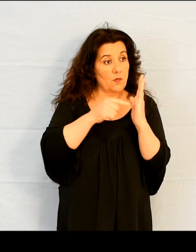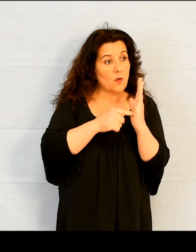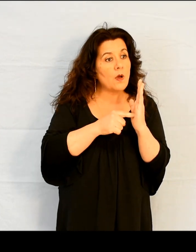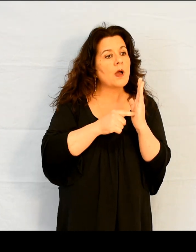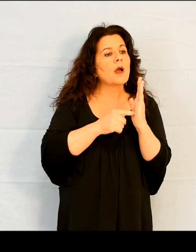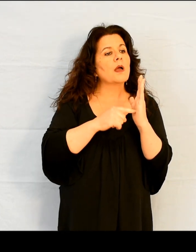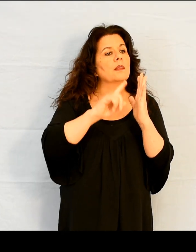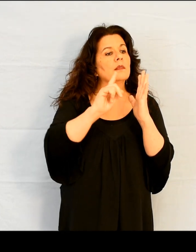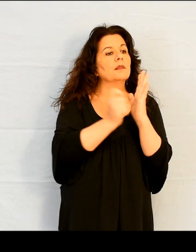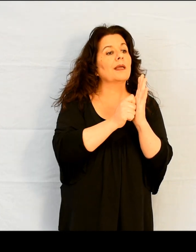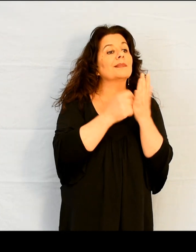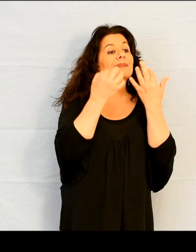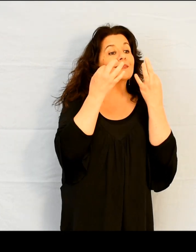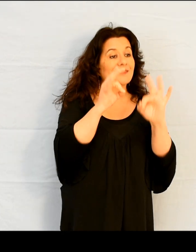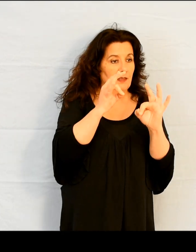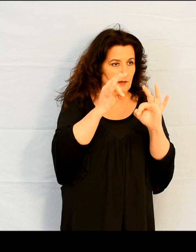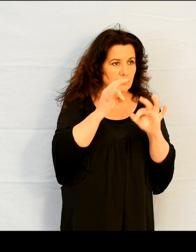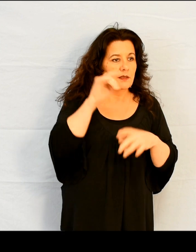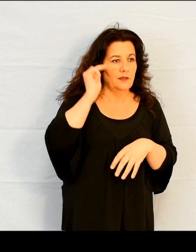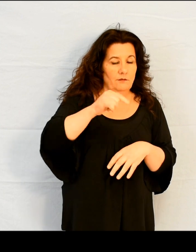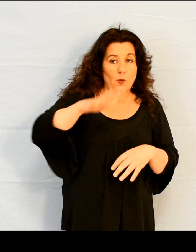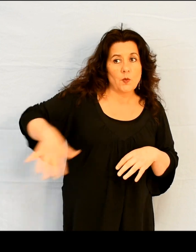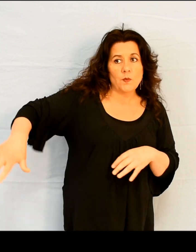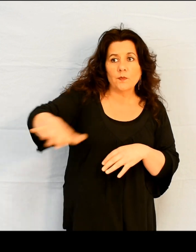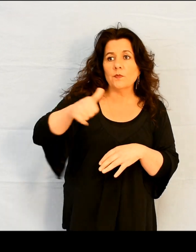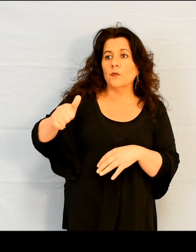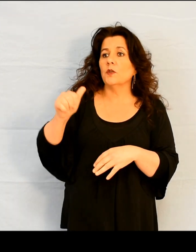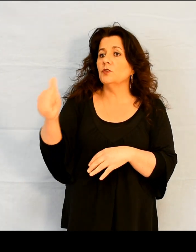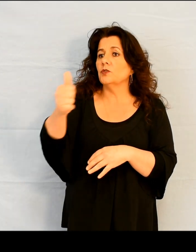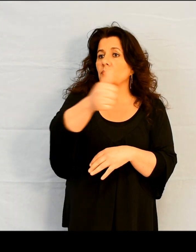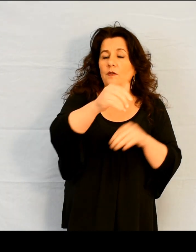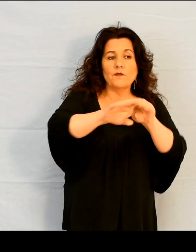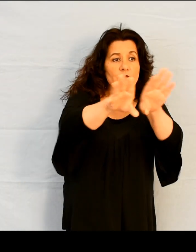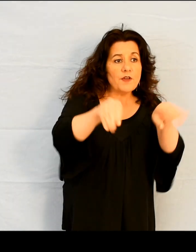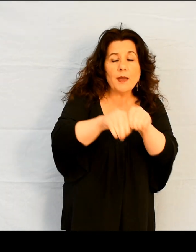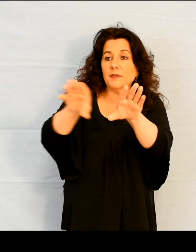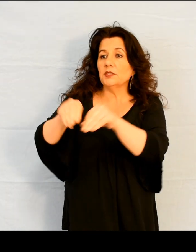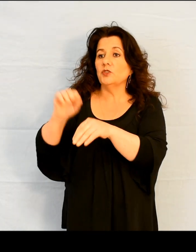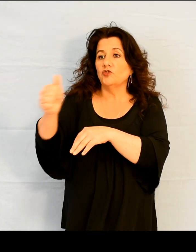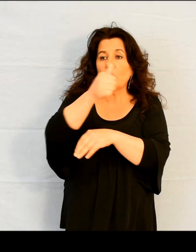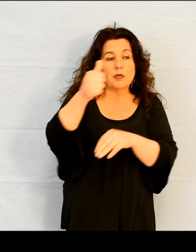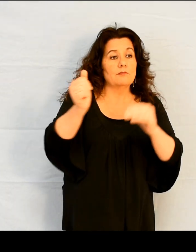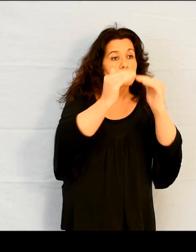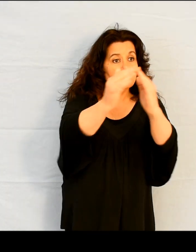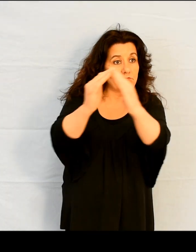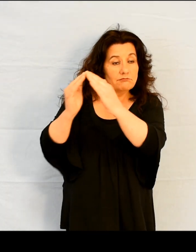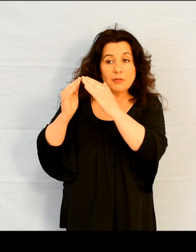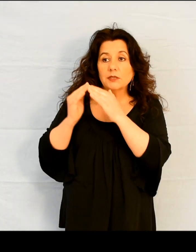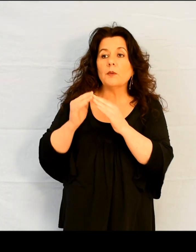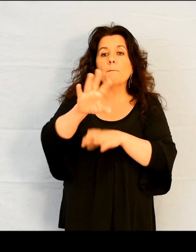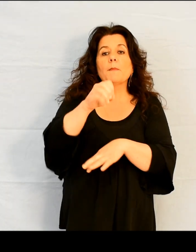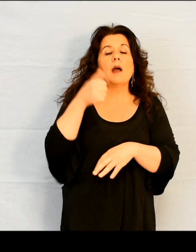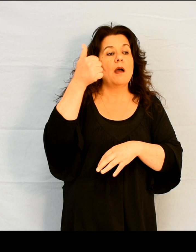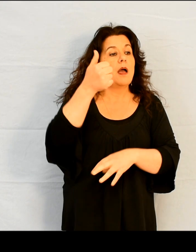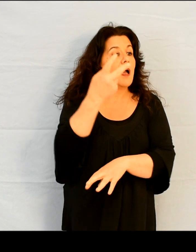prenne un agneau par famille, un agneau par maison. Si la maisonnée est trop